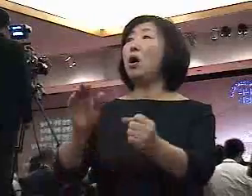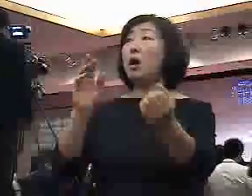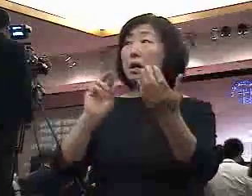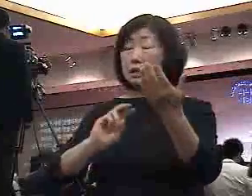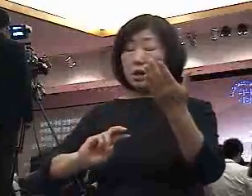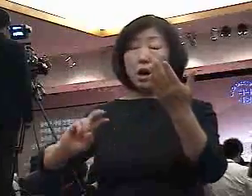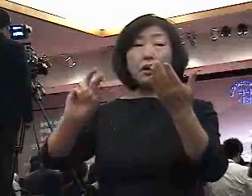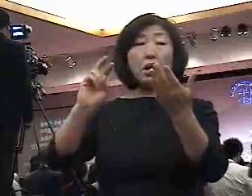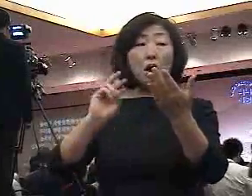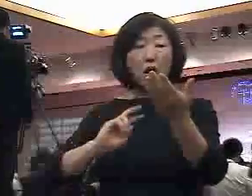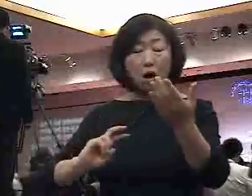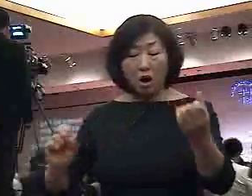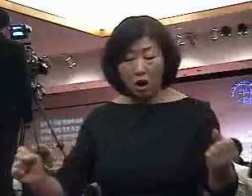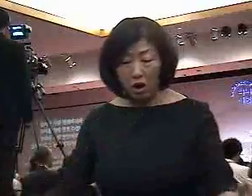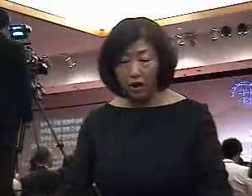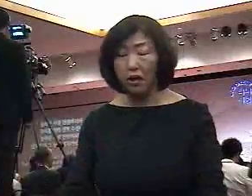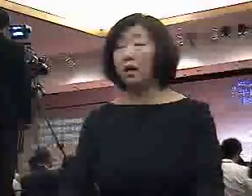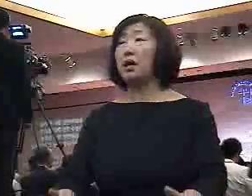사랑